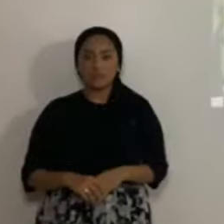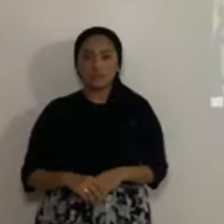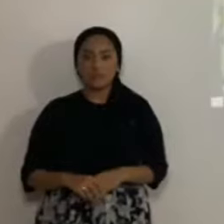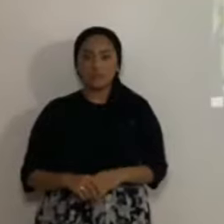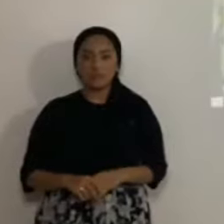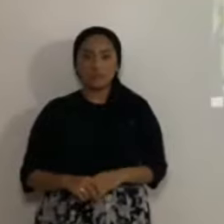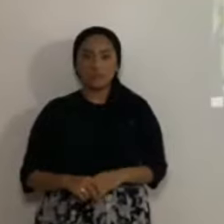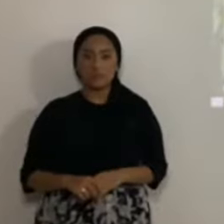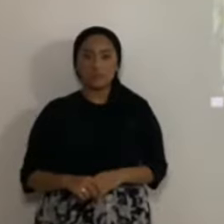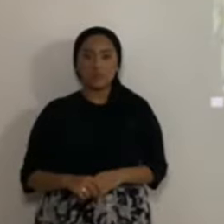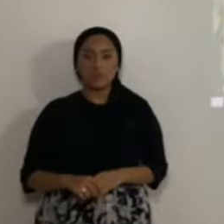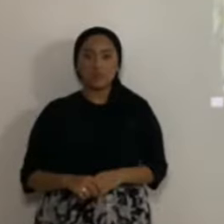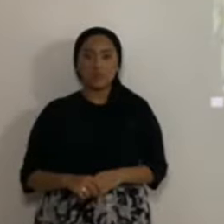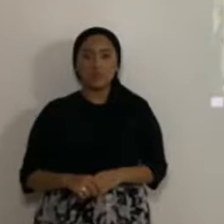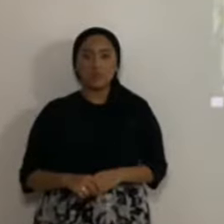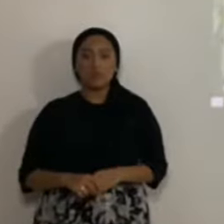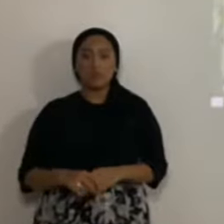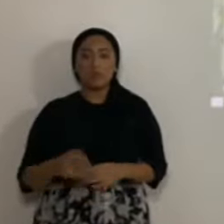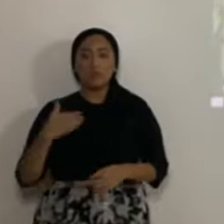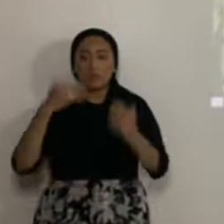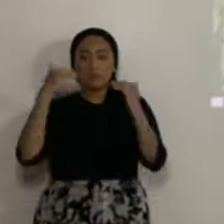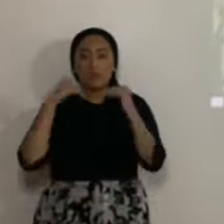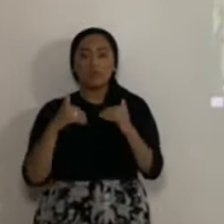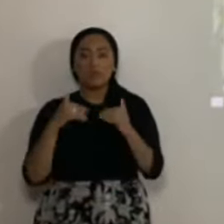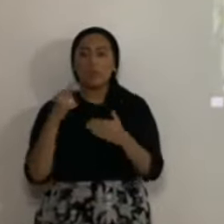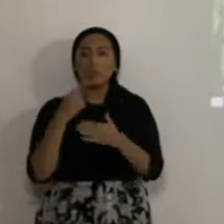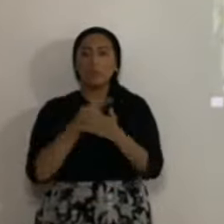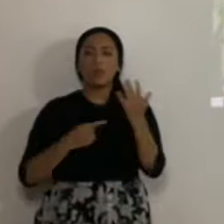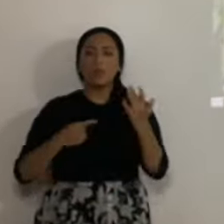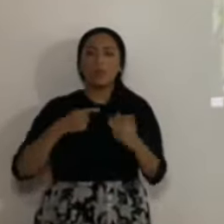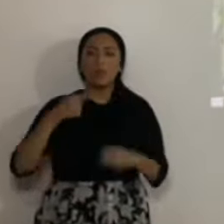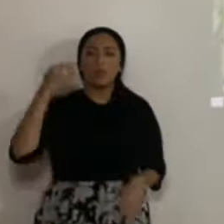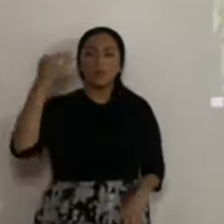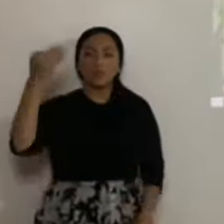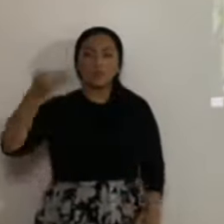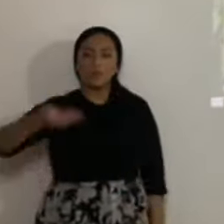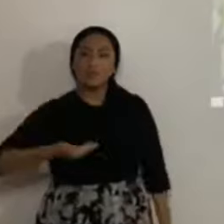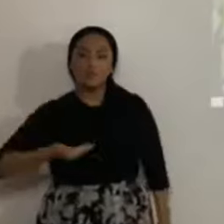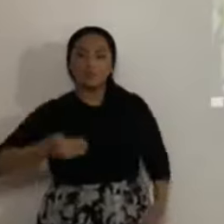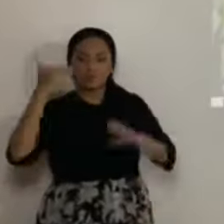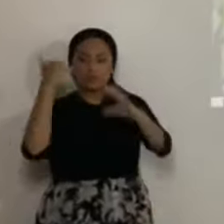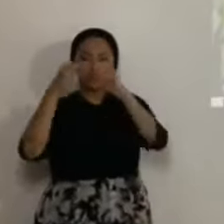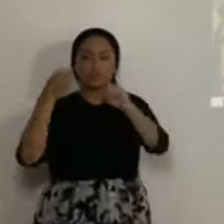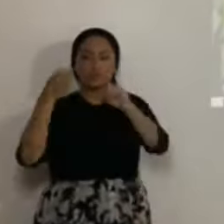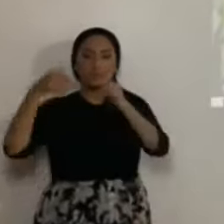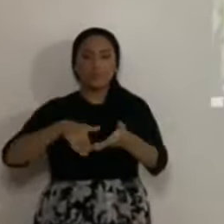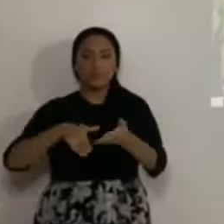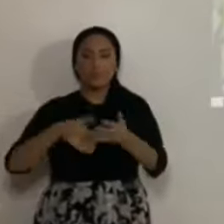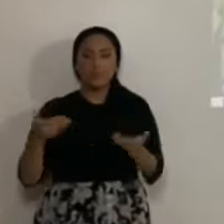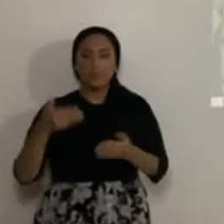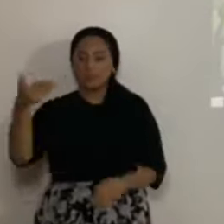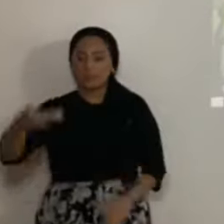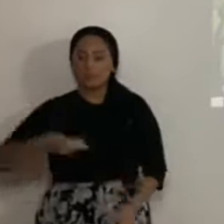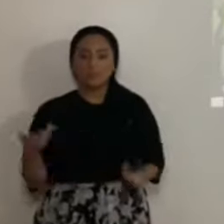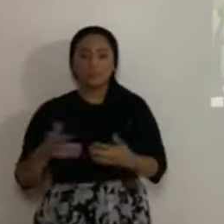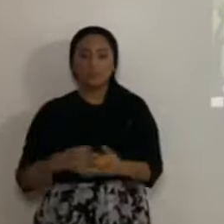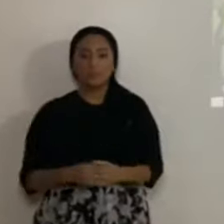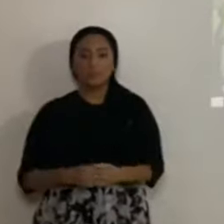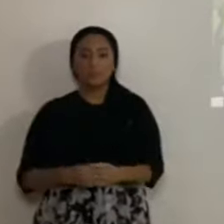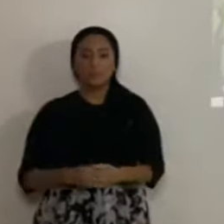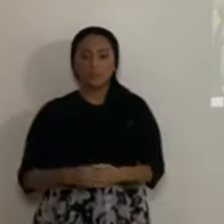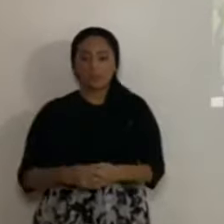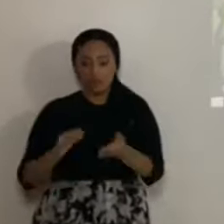¿a qué? La pregunta también es, ¿a qué invitó el mensajero de la muerte? ¿a